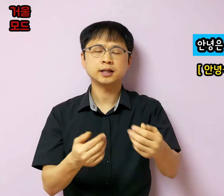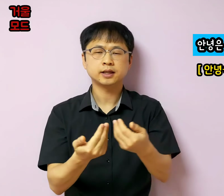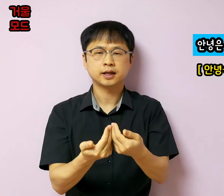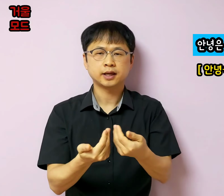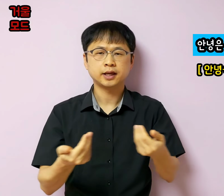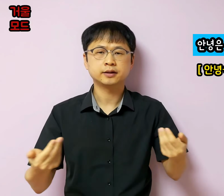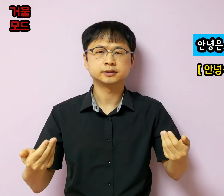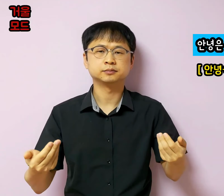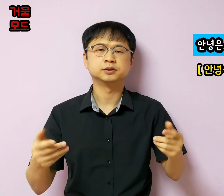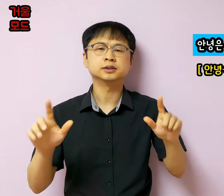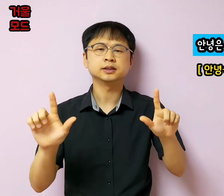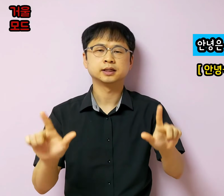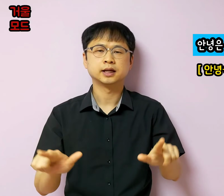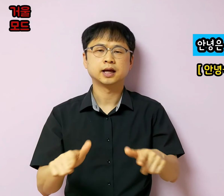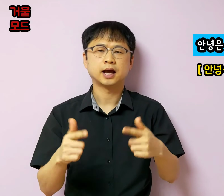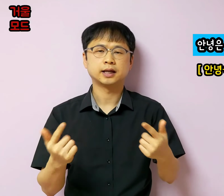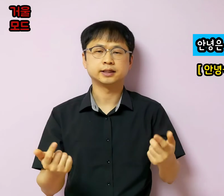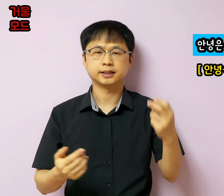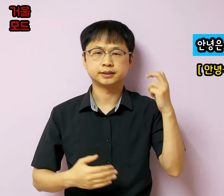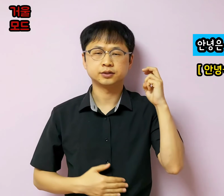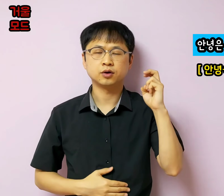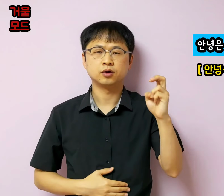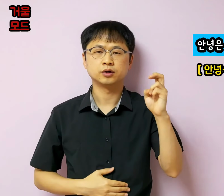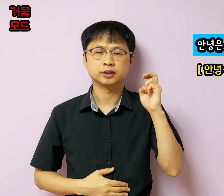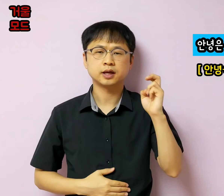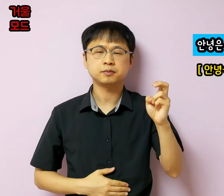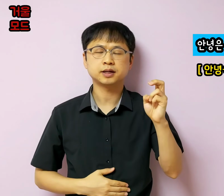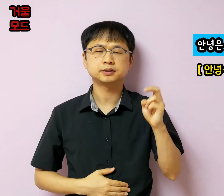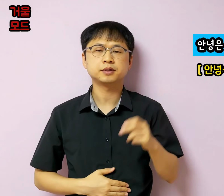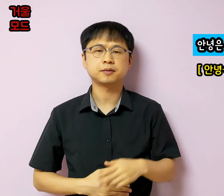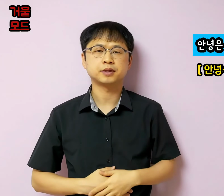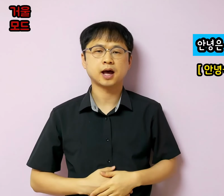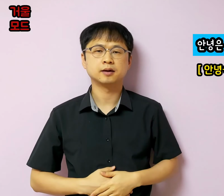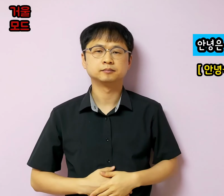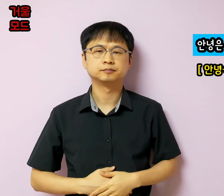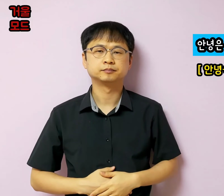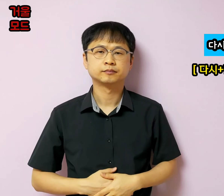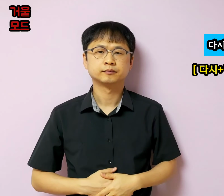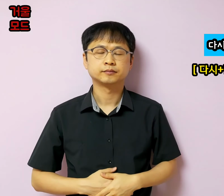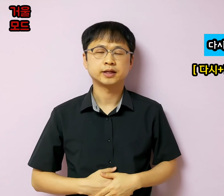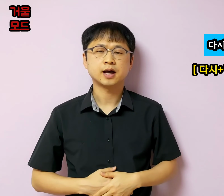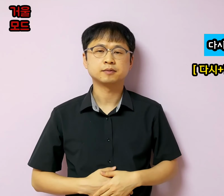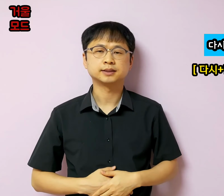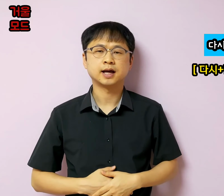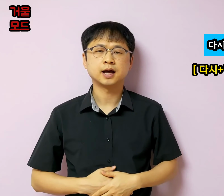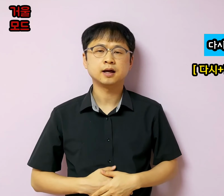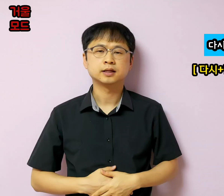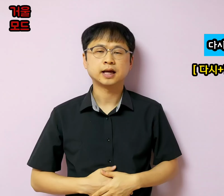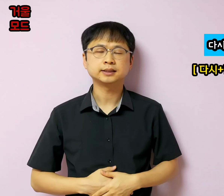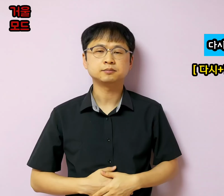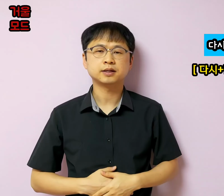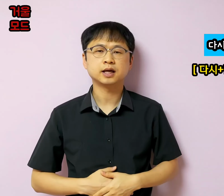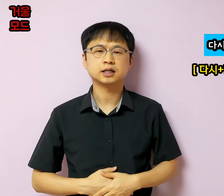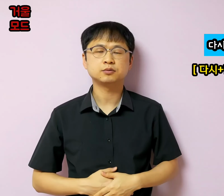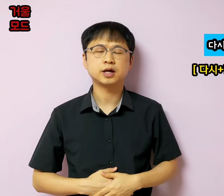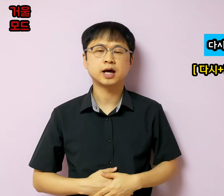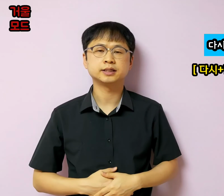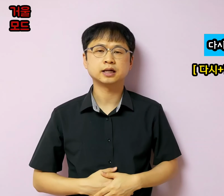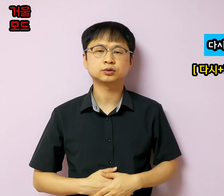영원한 헤어짐은 아니겠지요. 이렇게 표현하시면 됩니다. 네, 다음 가사. 다시 만나기 위한